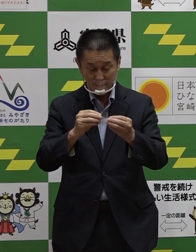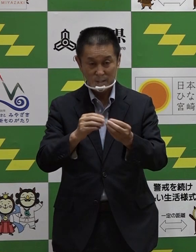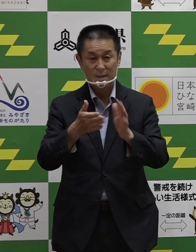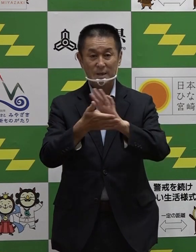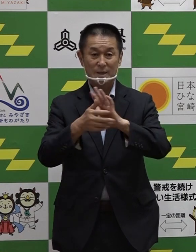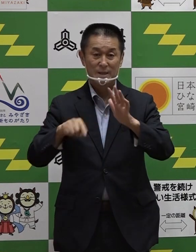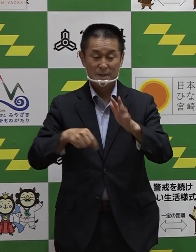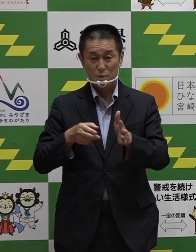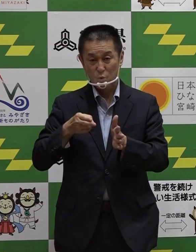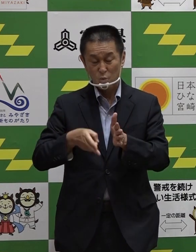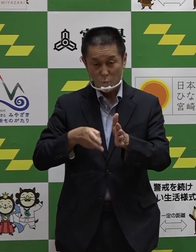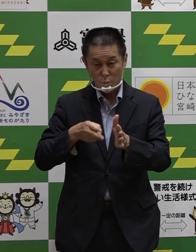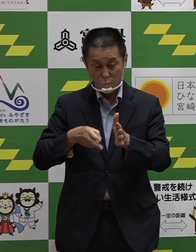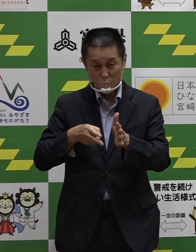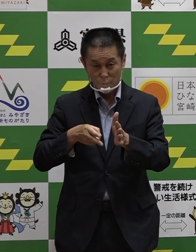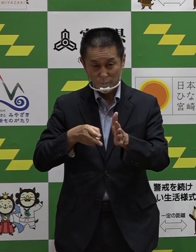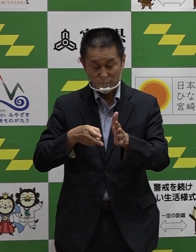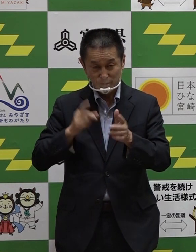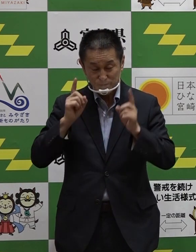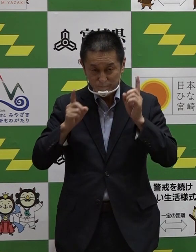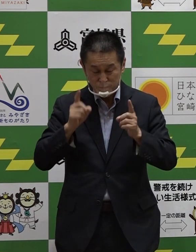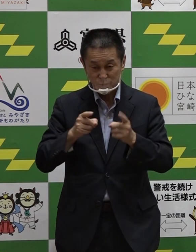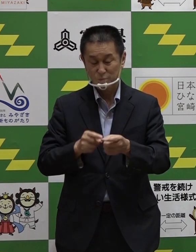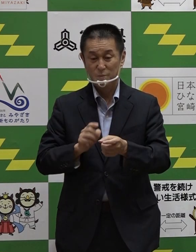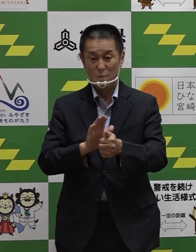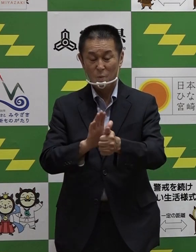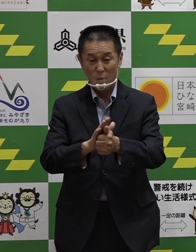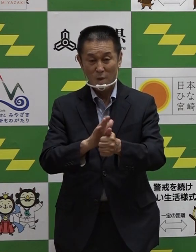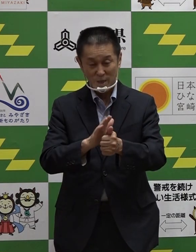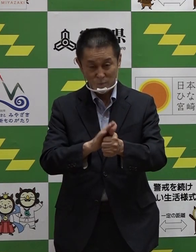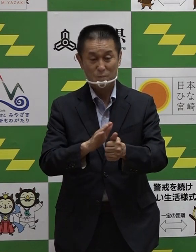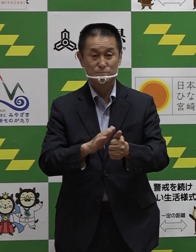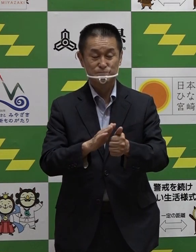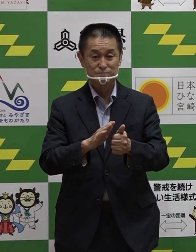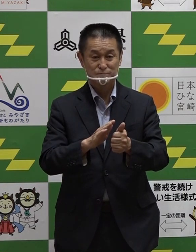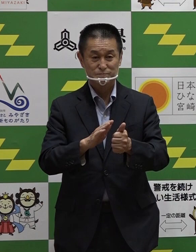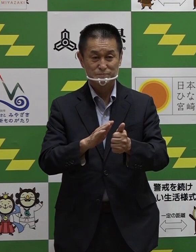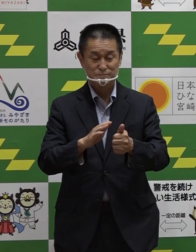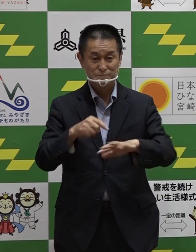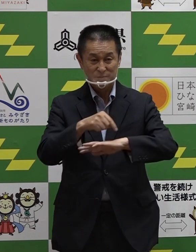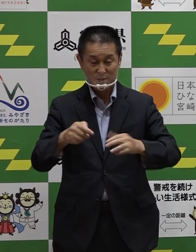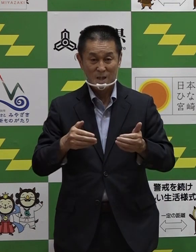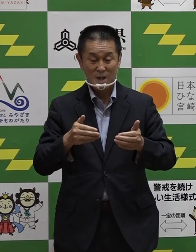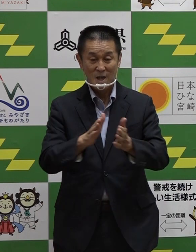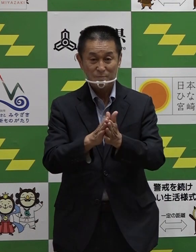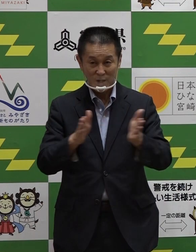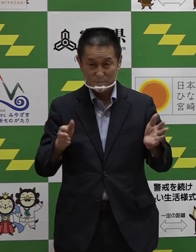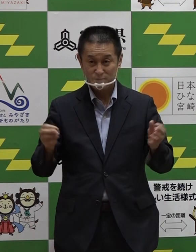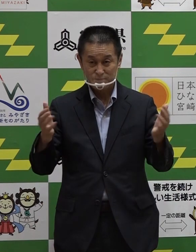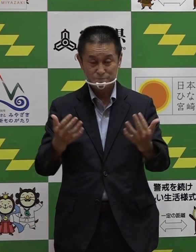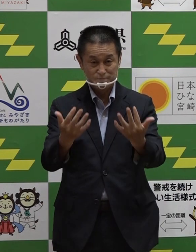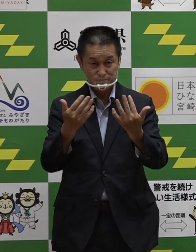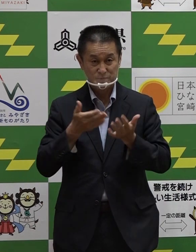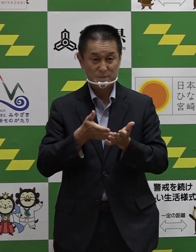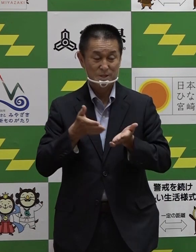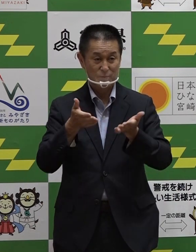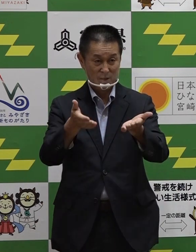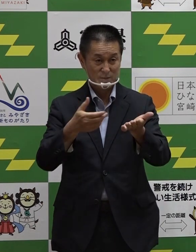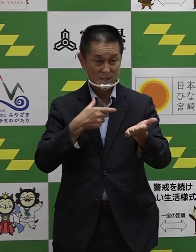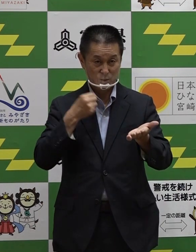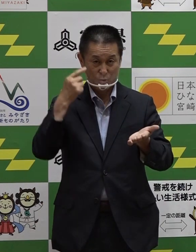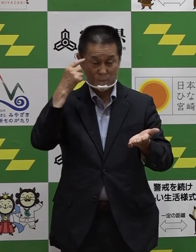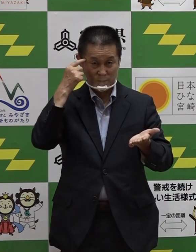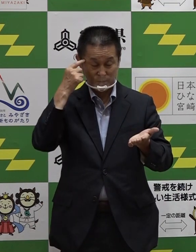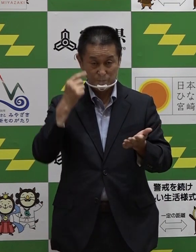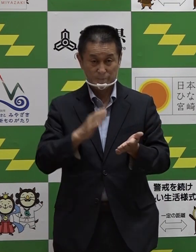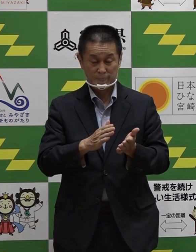の旅行を応援するキャンペーンというのが始まりますので、その2点について、お時間をいただきまして、ご説明を申し上げます。